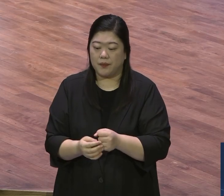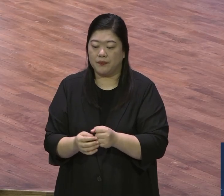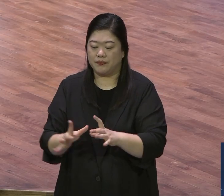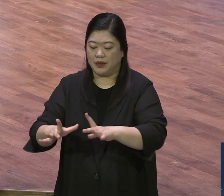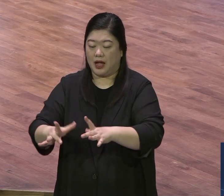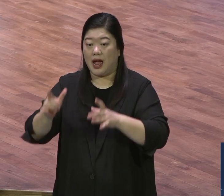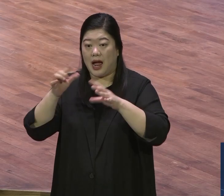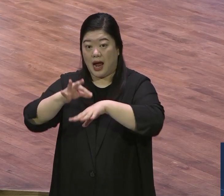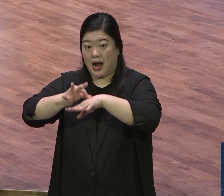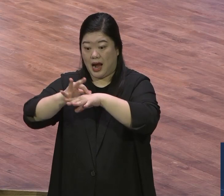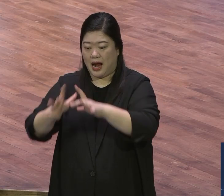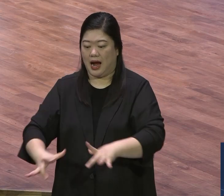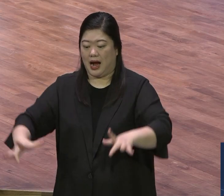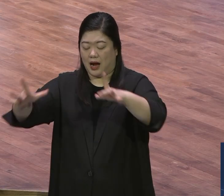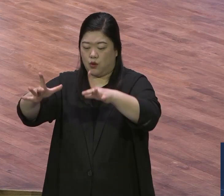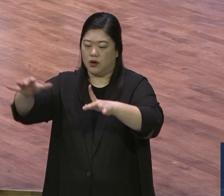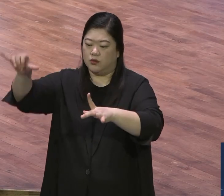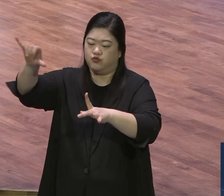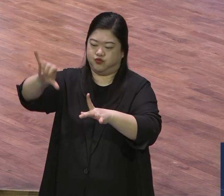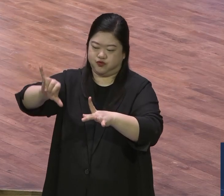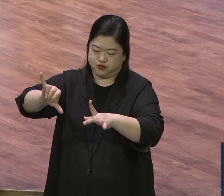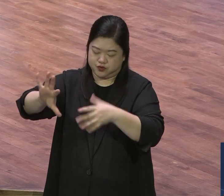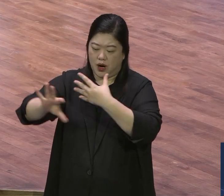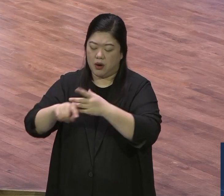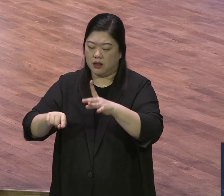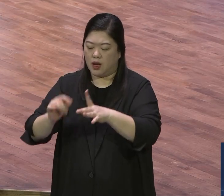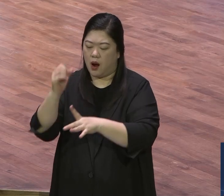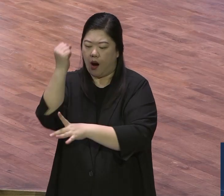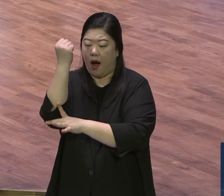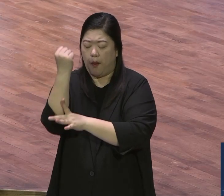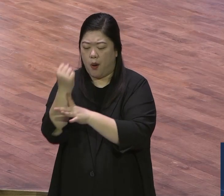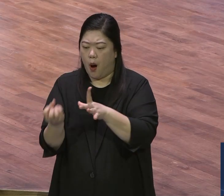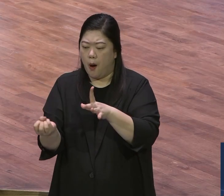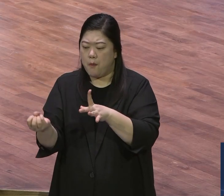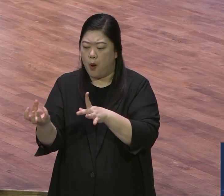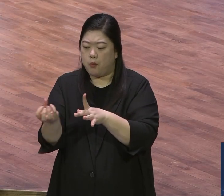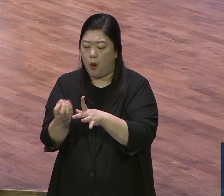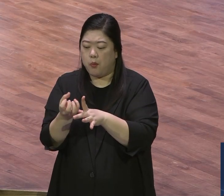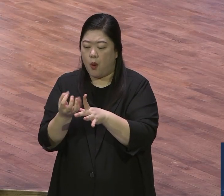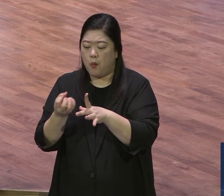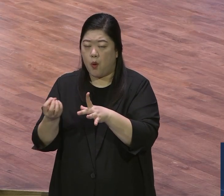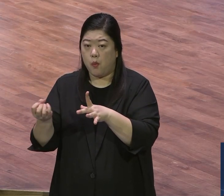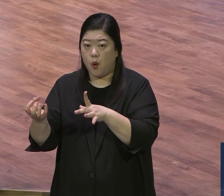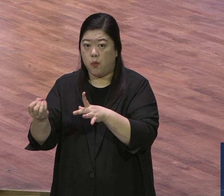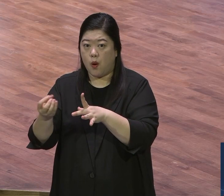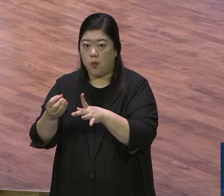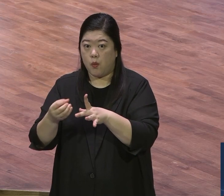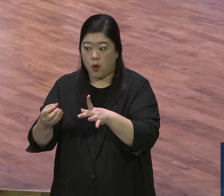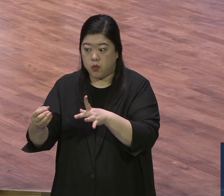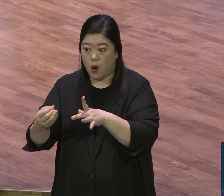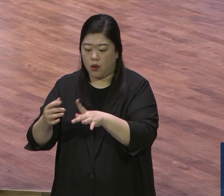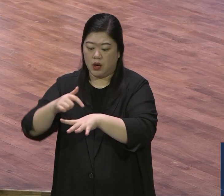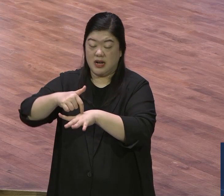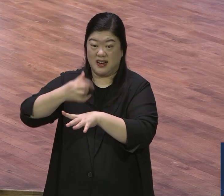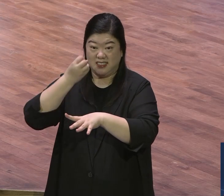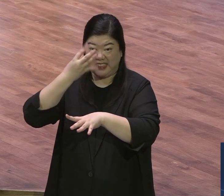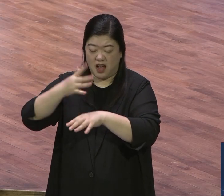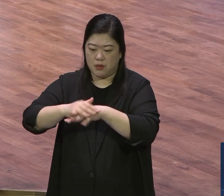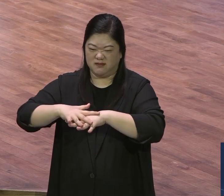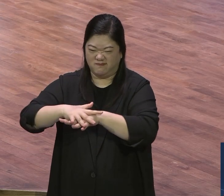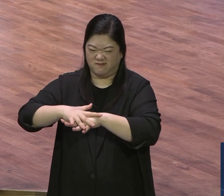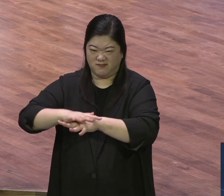가죽부대에 새 포도주를 넣으면 발효가 되면서 평창이 되어서 결국 달력이 없는 이 낡은